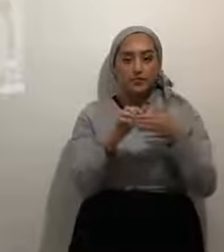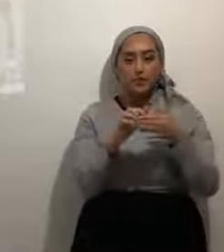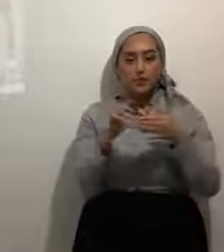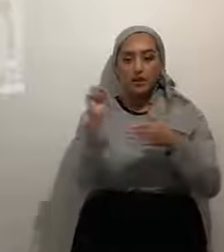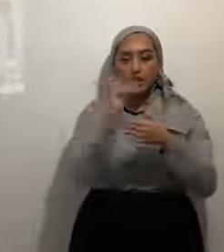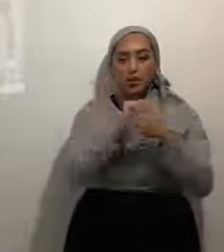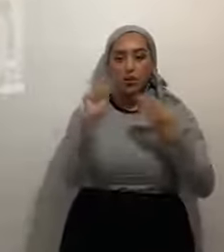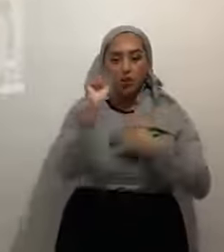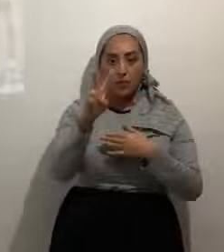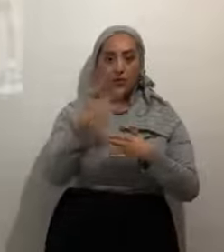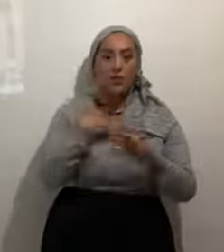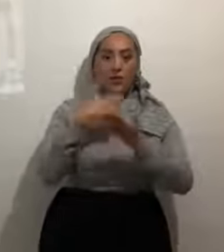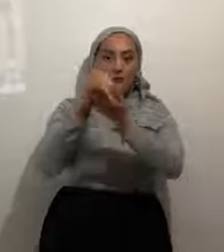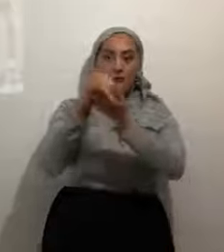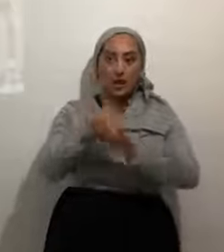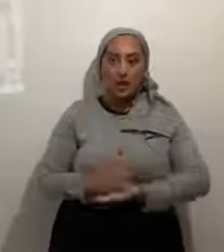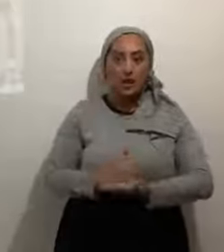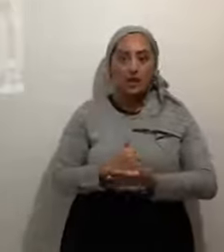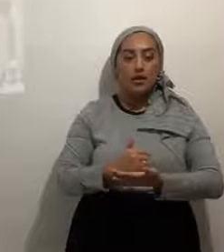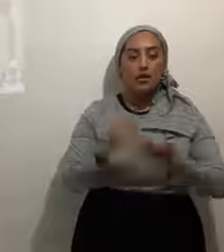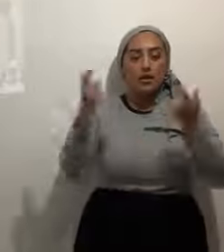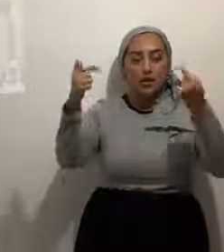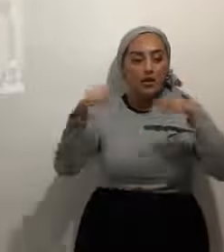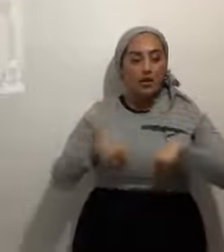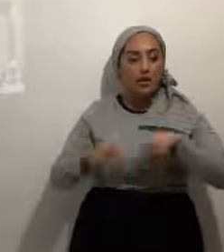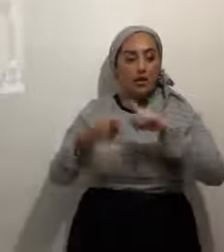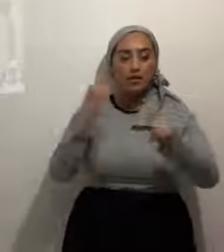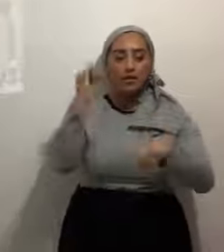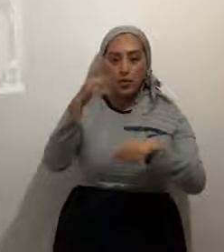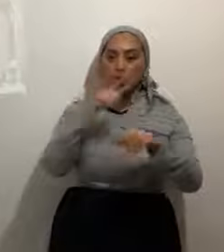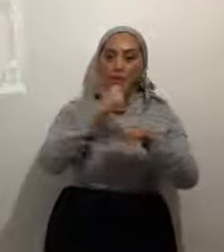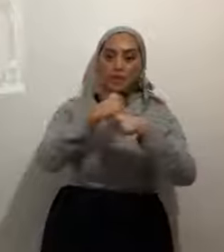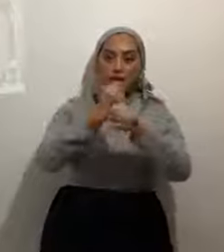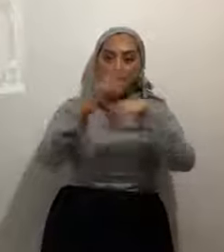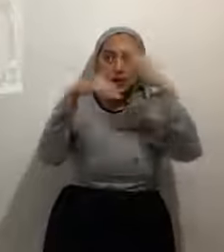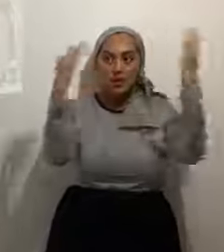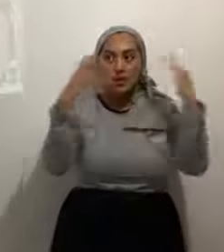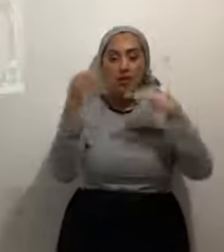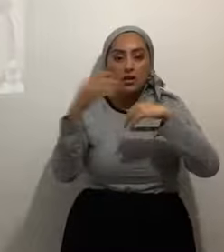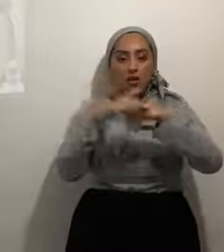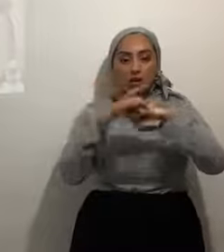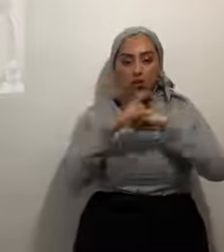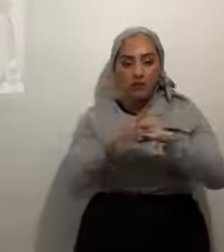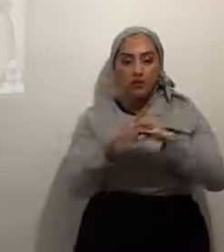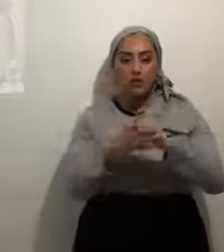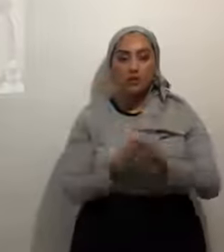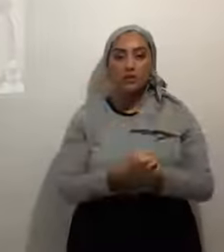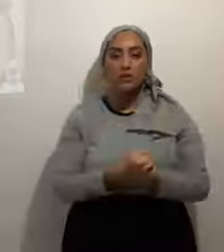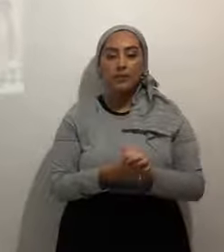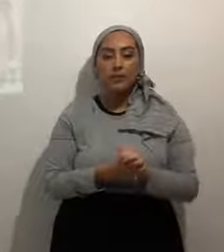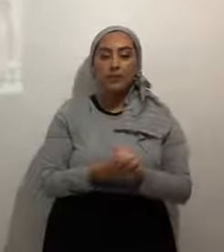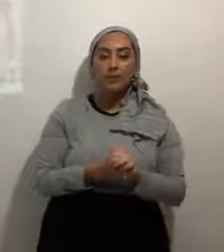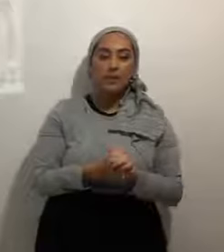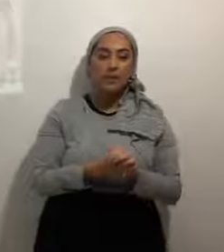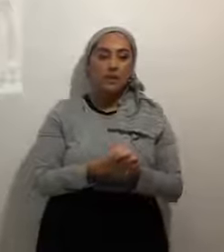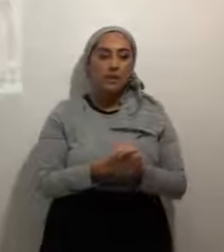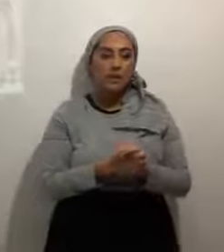2. Mi ayuda viene de Yahweh, que hizo los cielos y la tierra. Entonces, vamos a subrayar